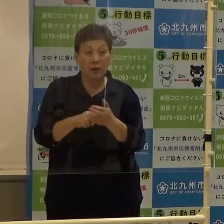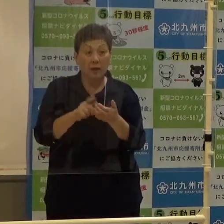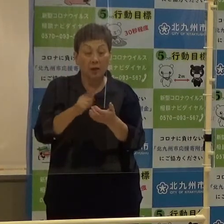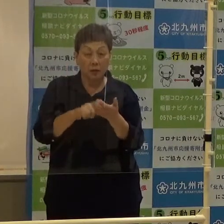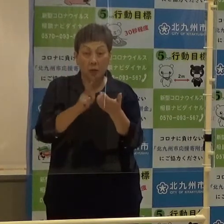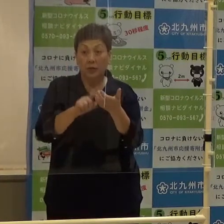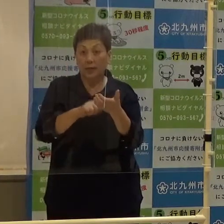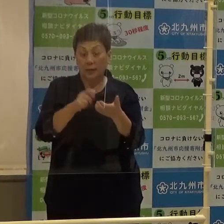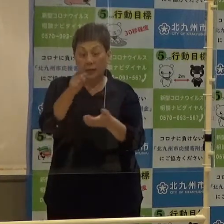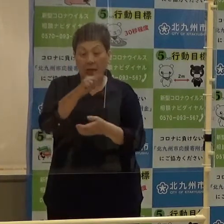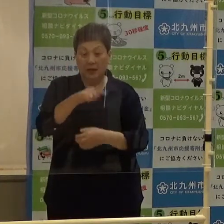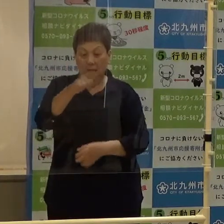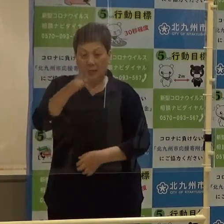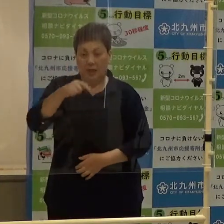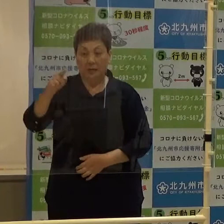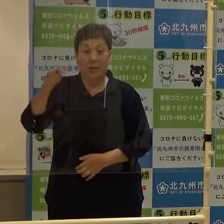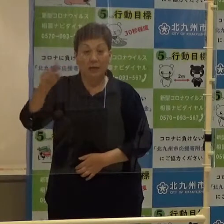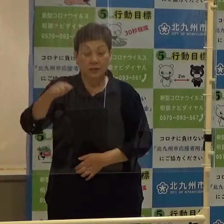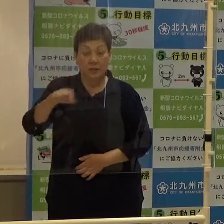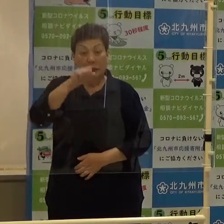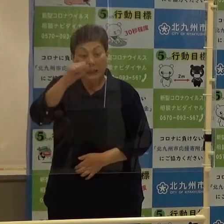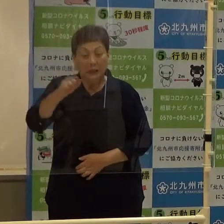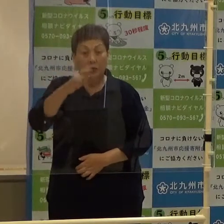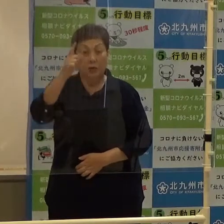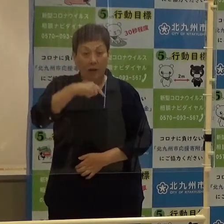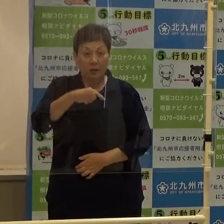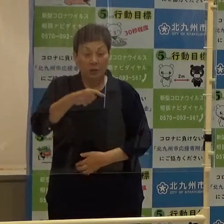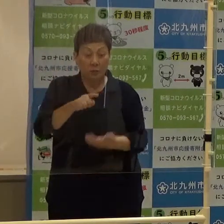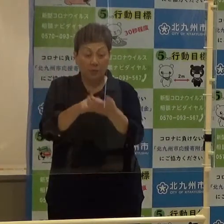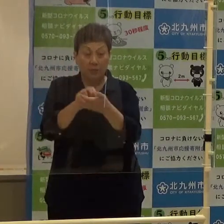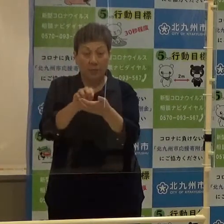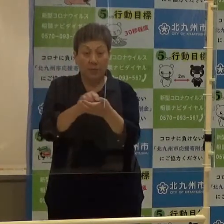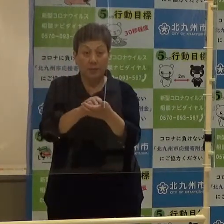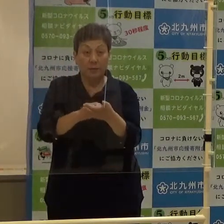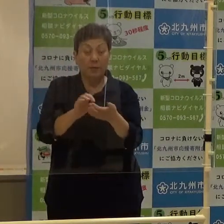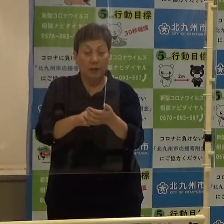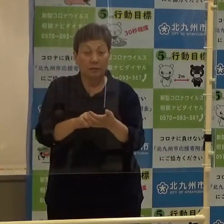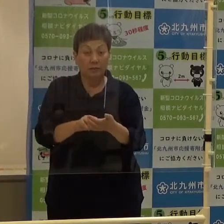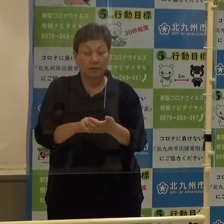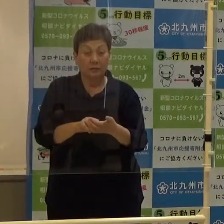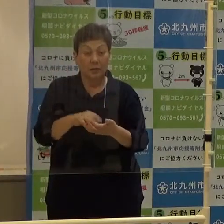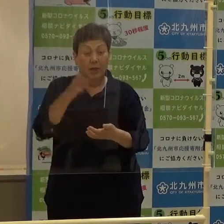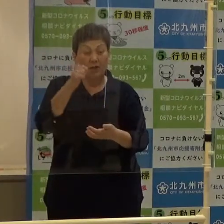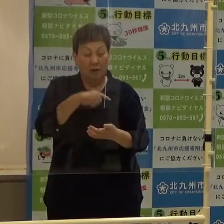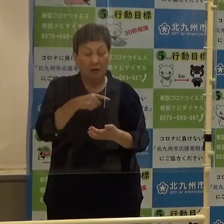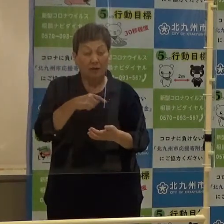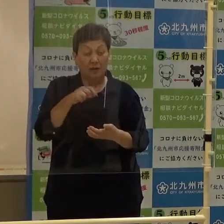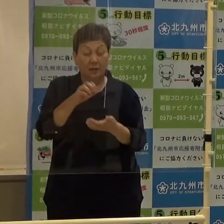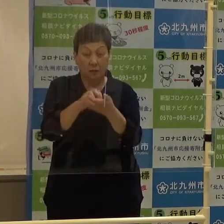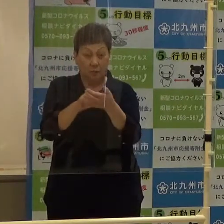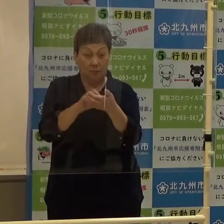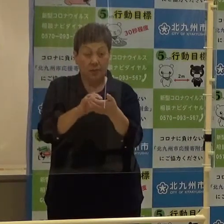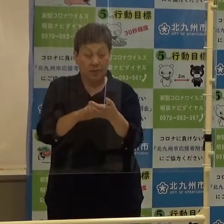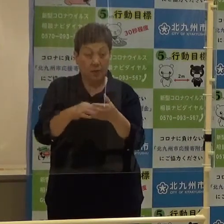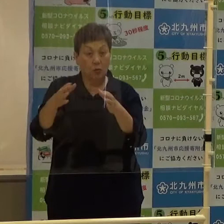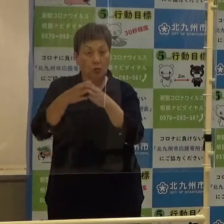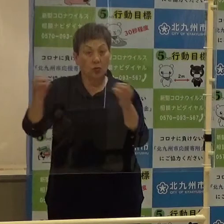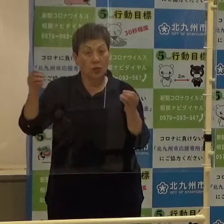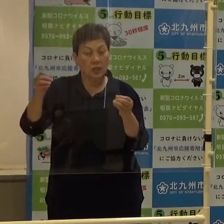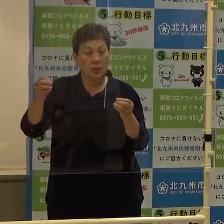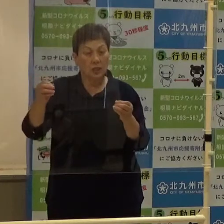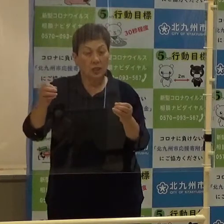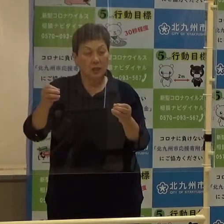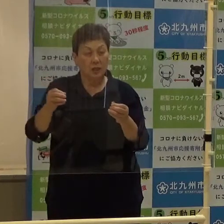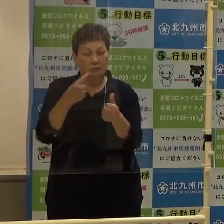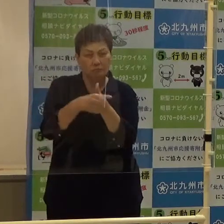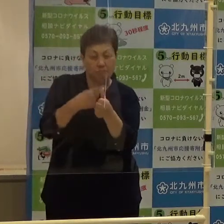いいこともネガティブなことも拡散する。ネガティブなことの拡散については今国の方もこ